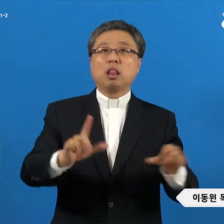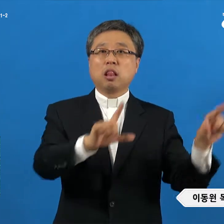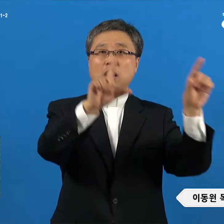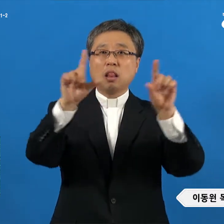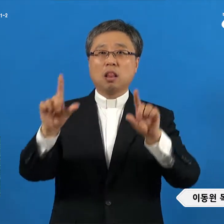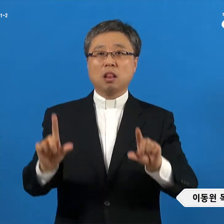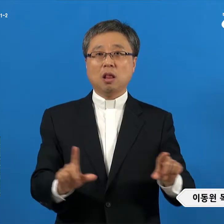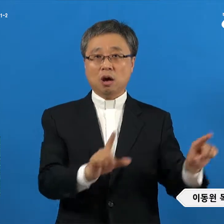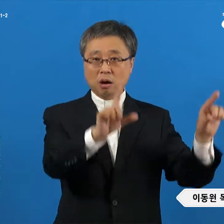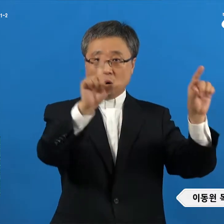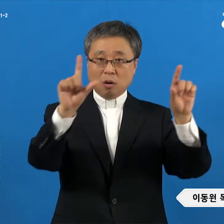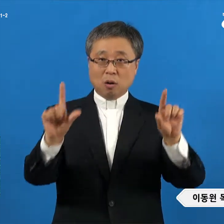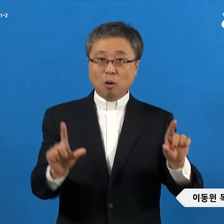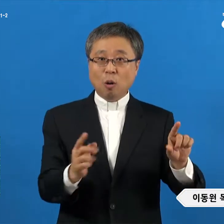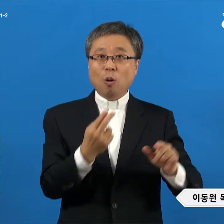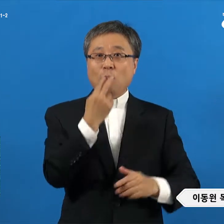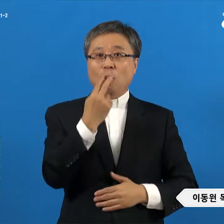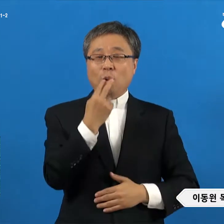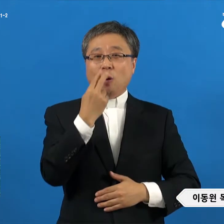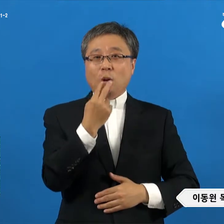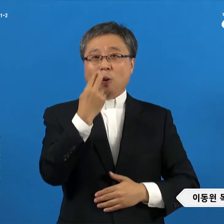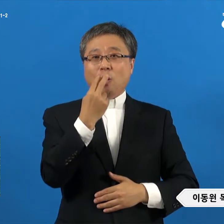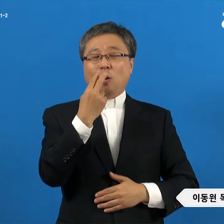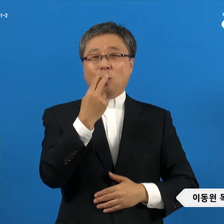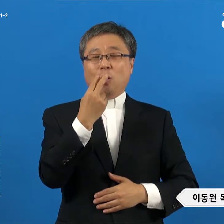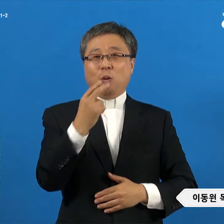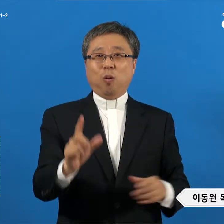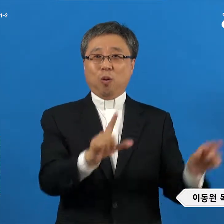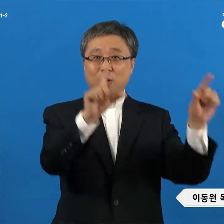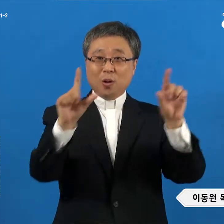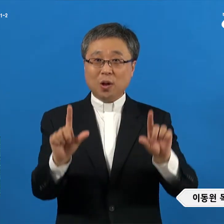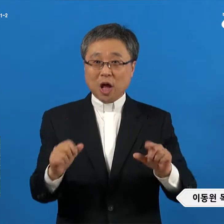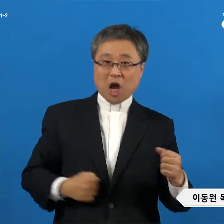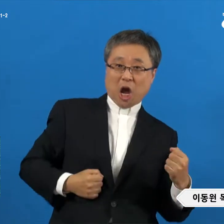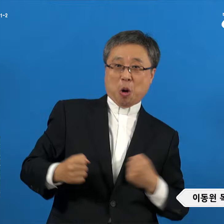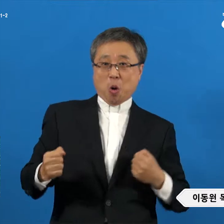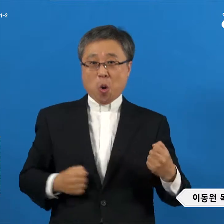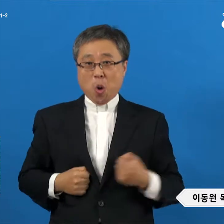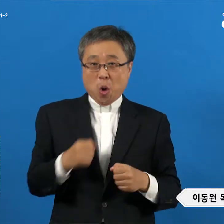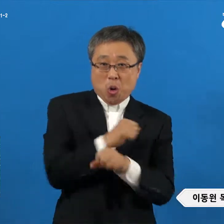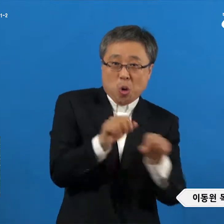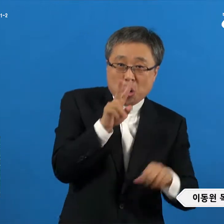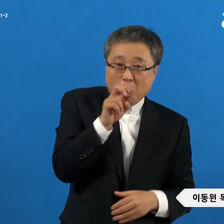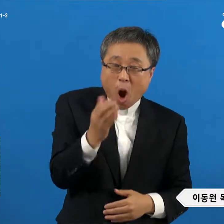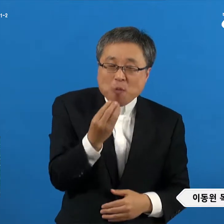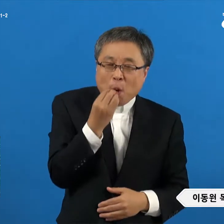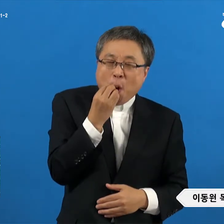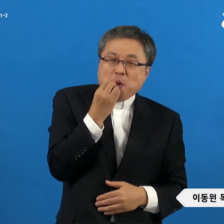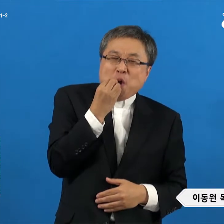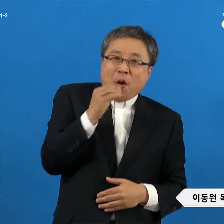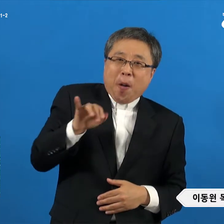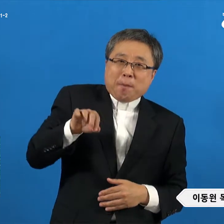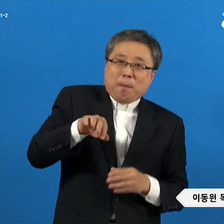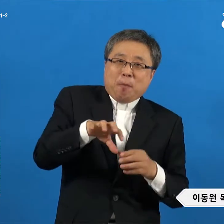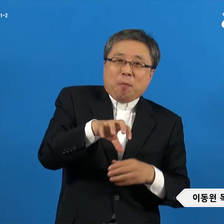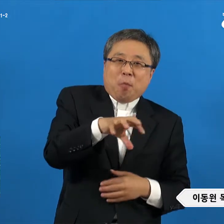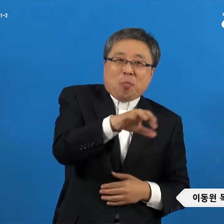28년을 거기에 생존해 있었습니다. 깨구리와 들쥐를 먹고 달팽이와 망고와 밤을 먹으면서